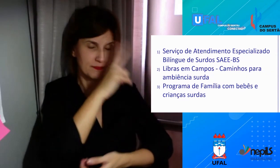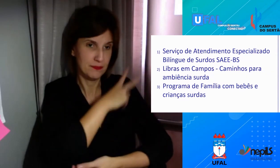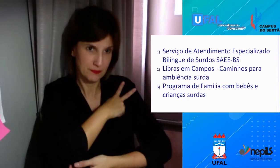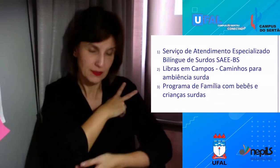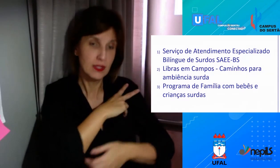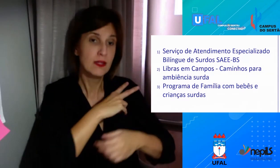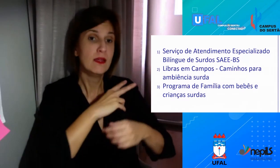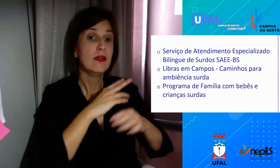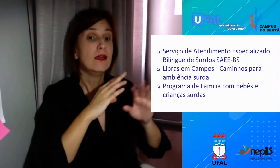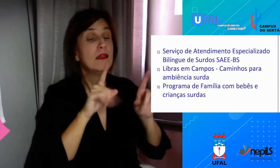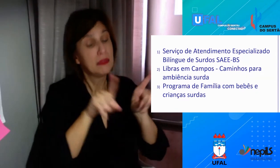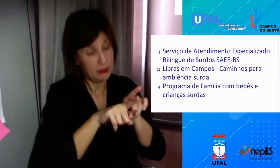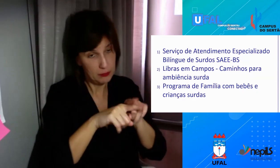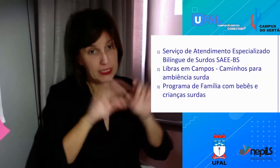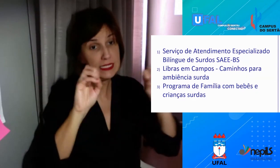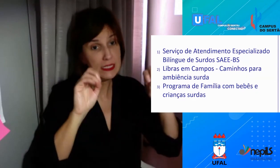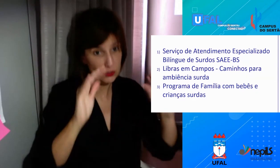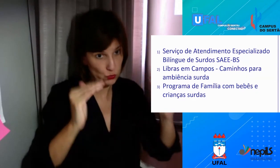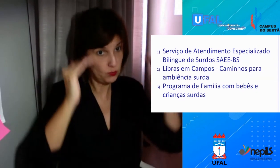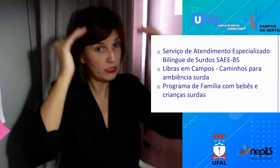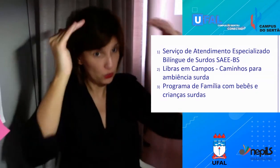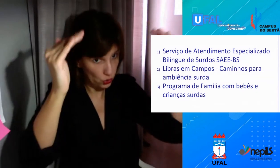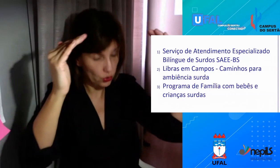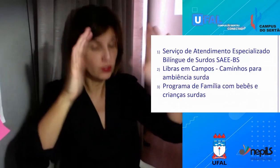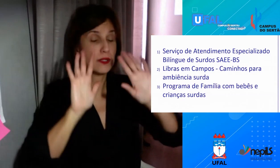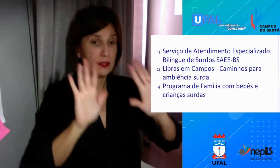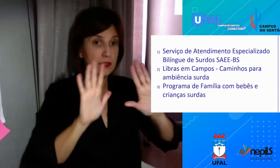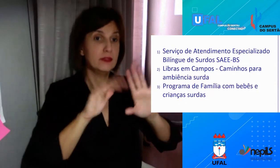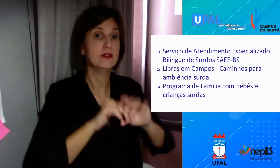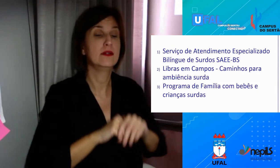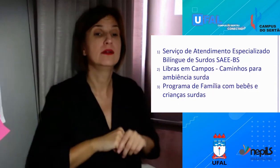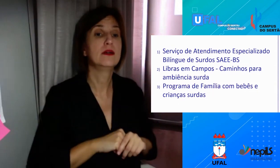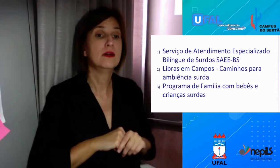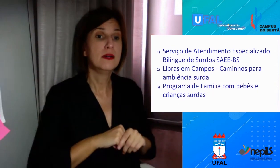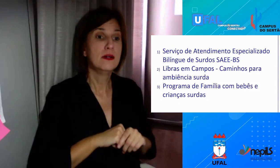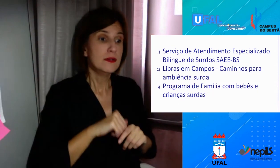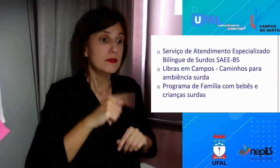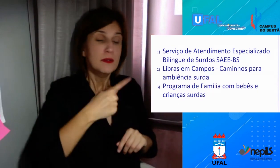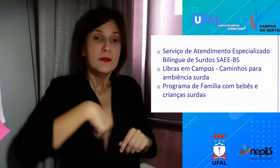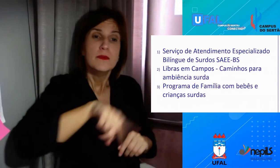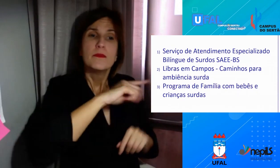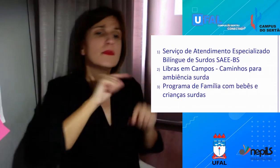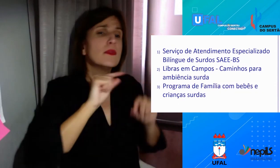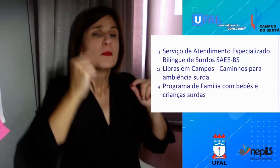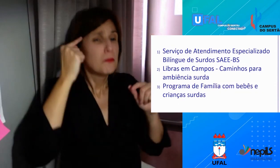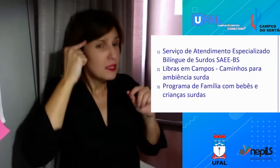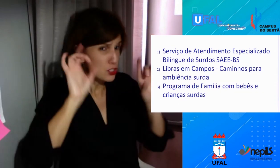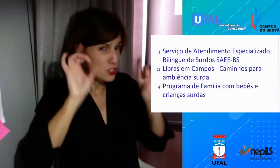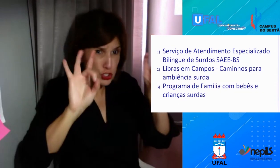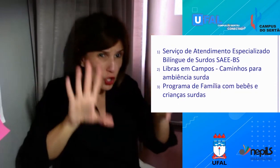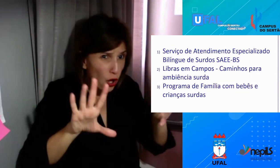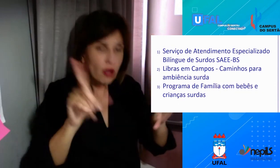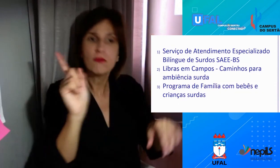Nas referências também pensamos a respeito dos conteúdos para o ensino